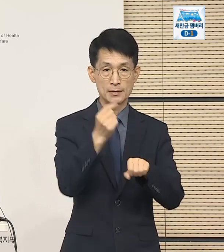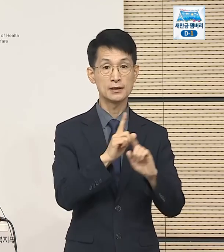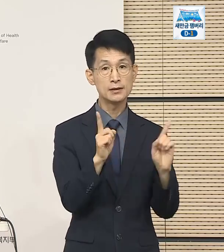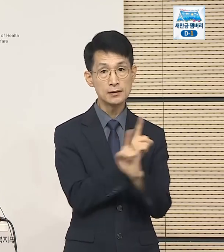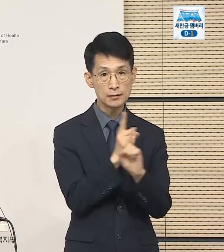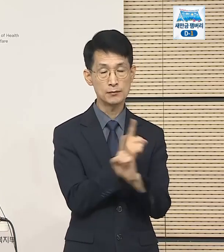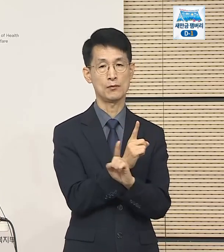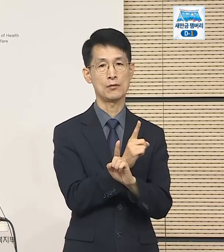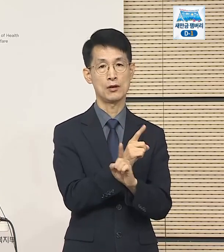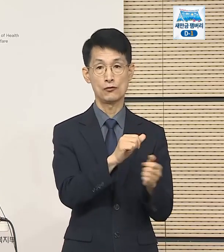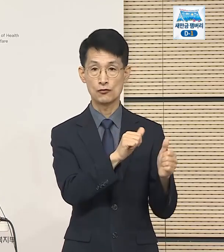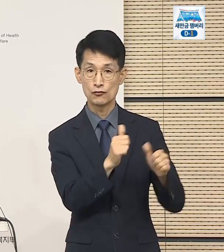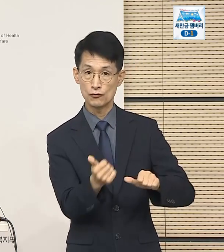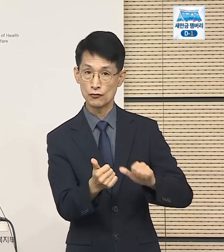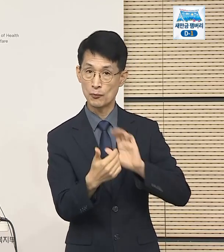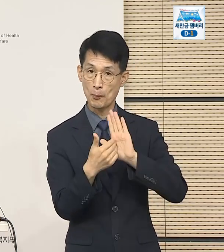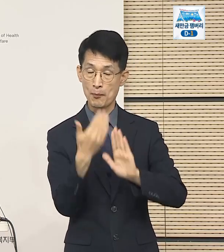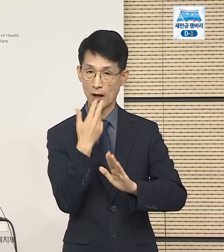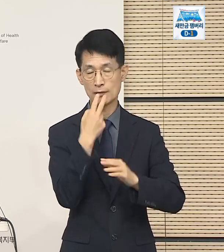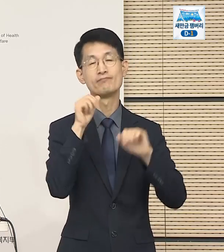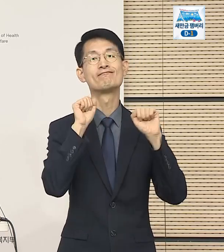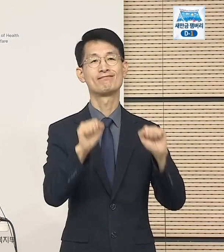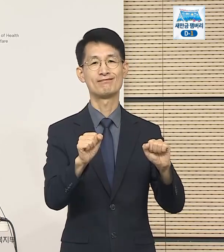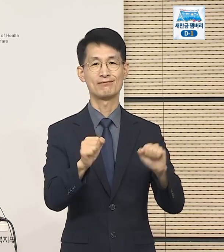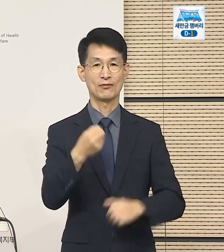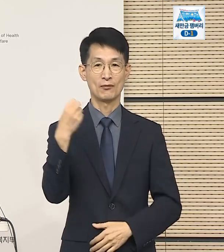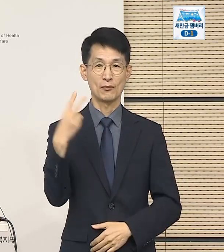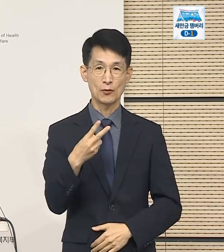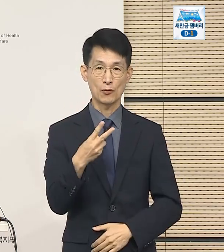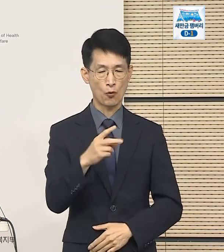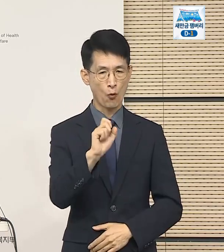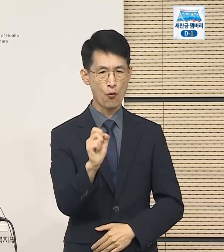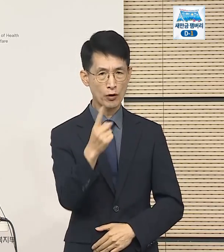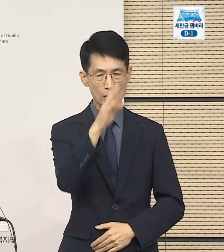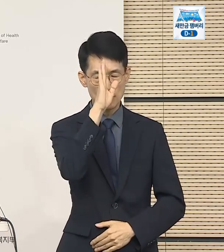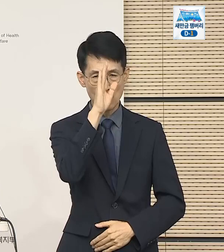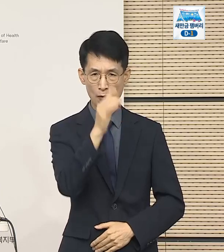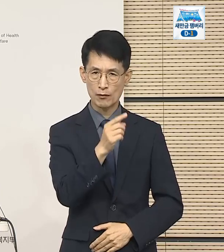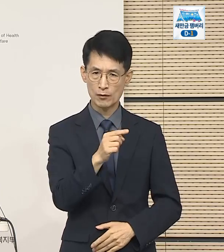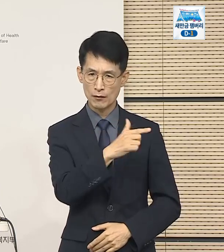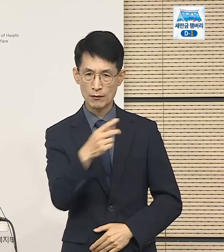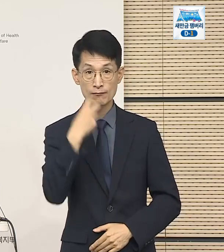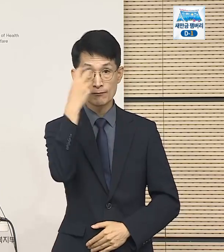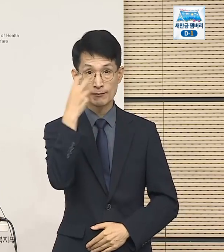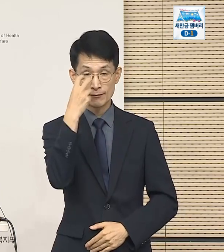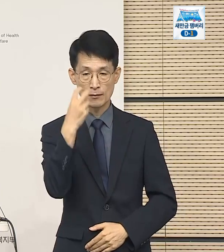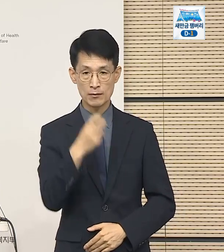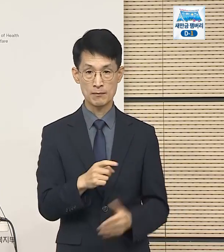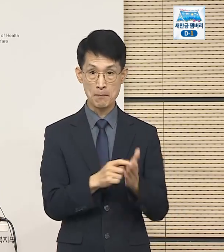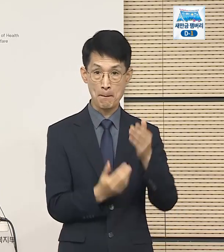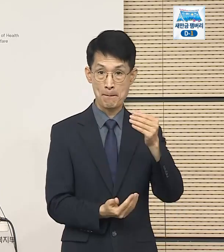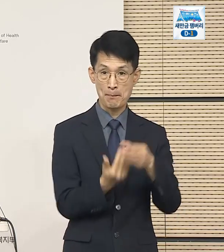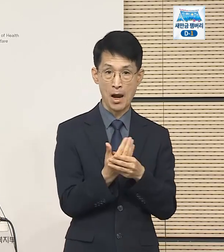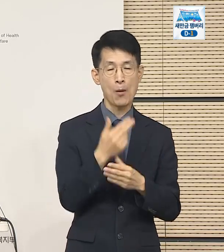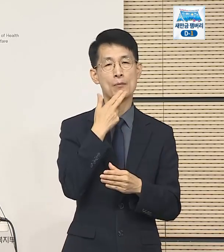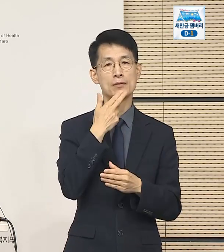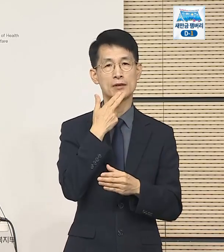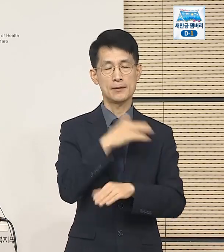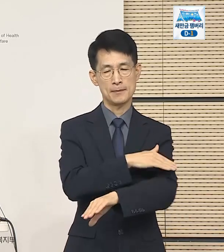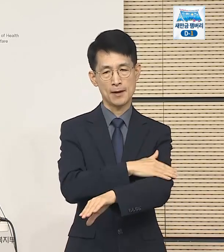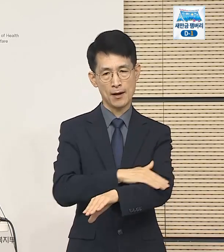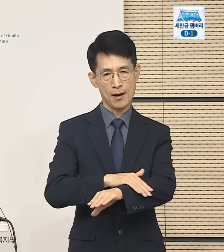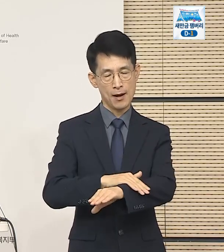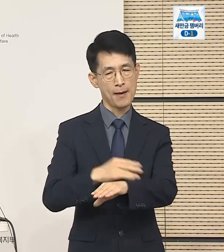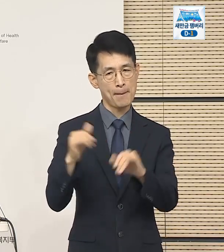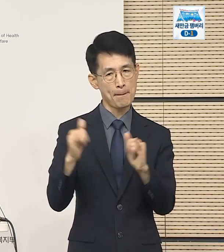있고 평상시 선행 질환을 잘 관리한다면 응급 상황도 충분히 예방할 수 있습니다